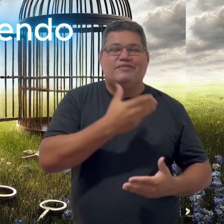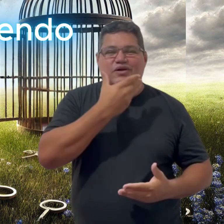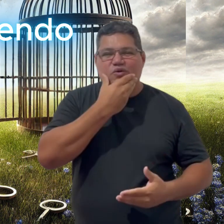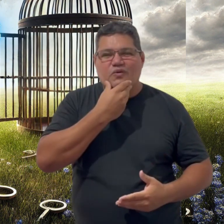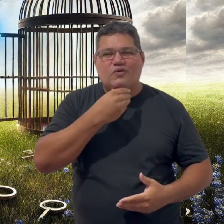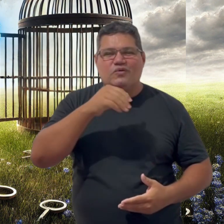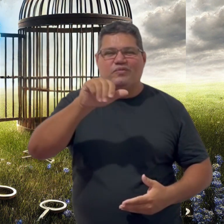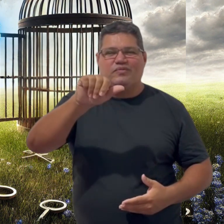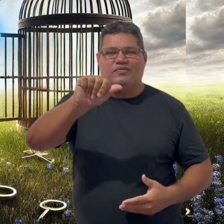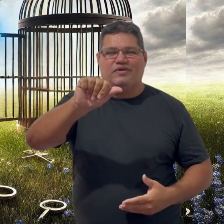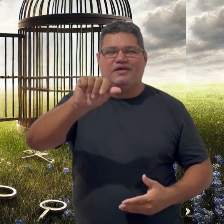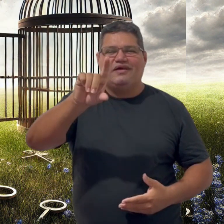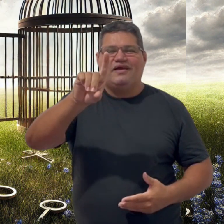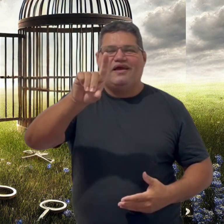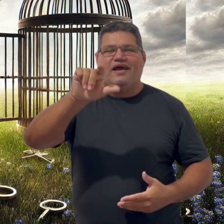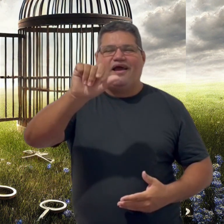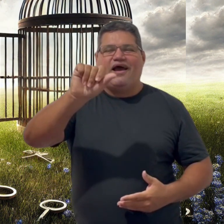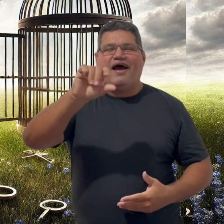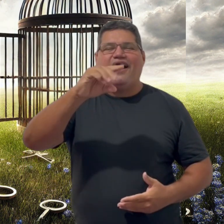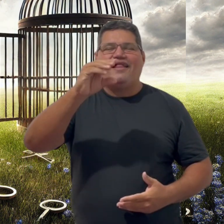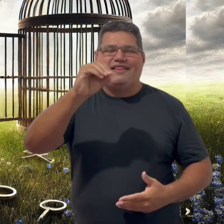desobedecendo a Deus.